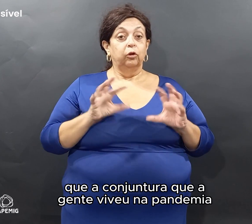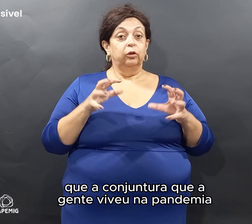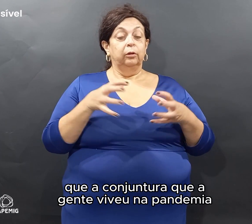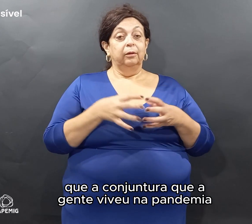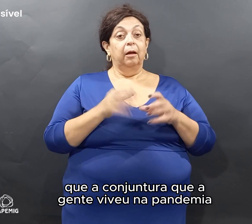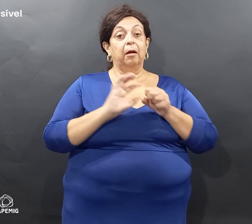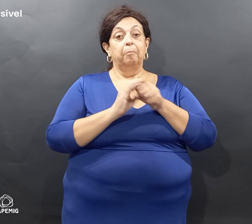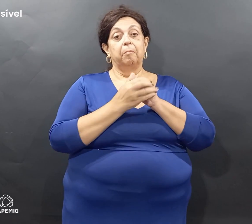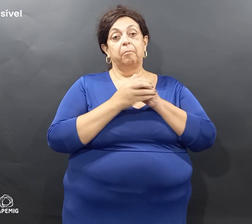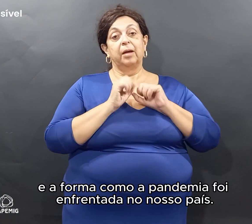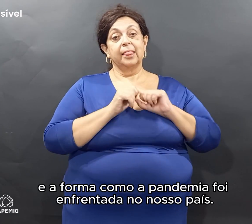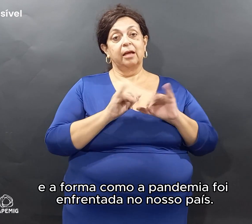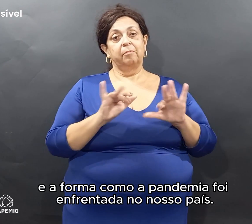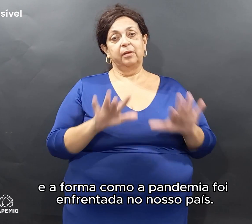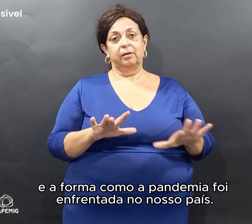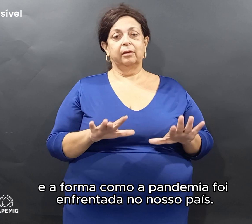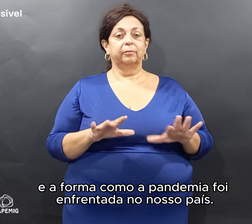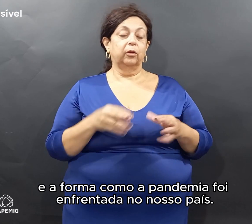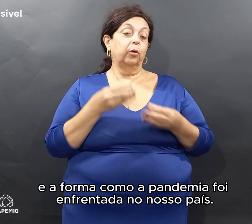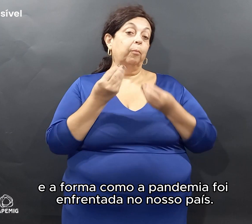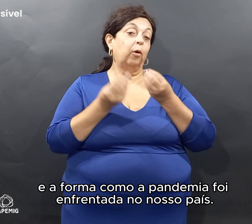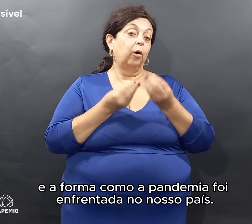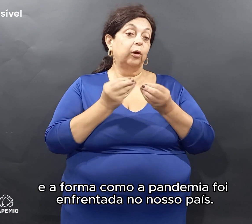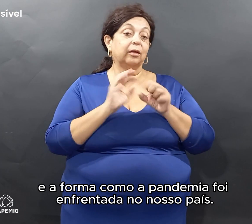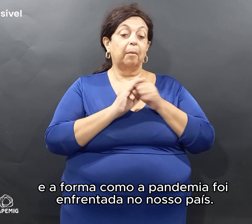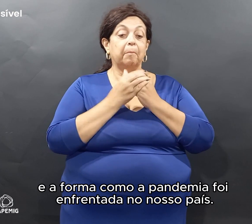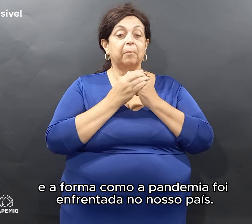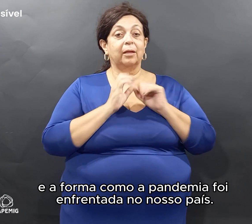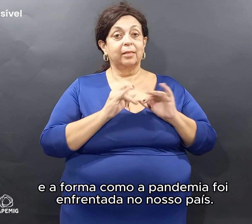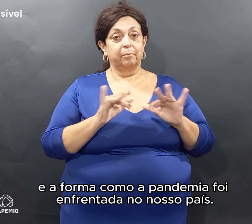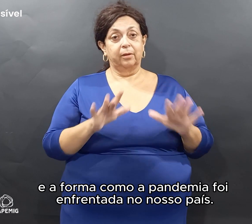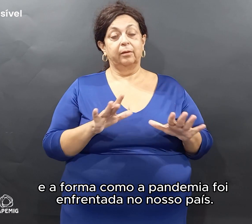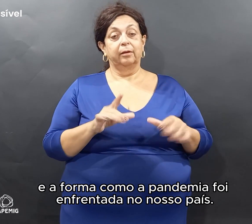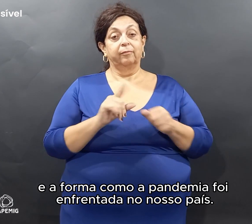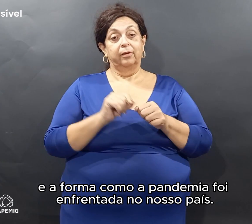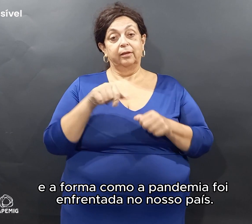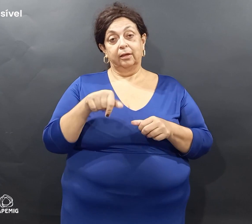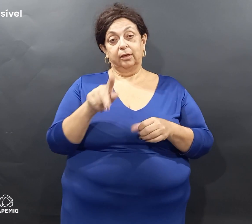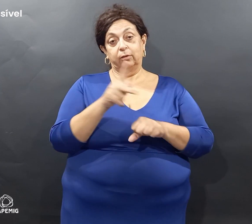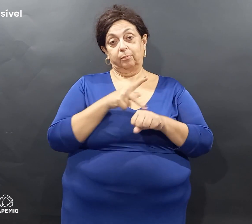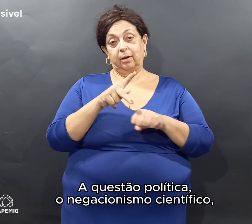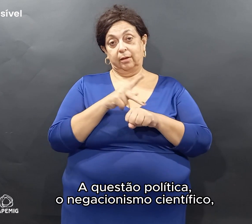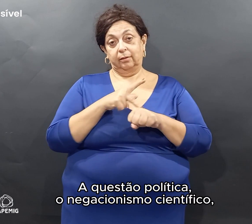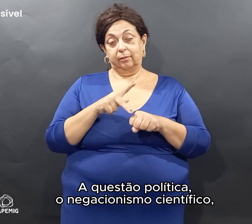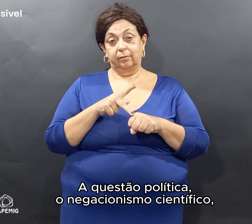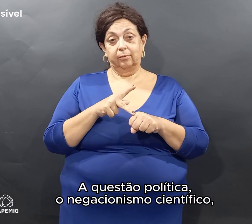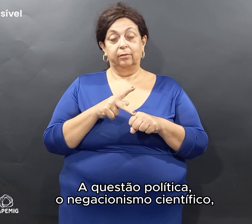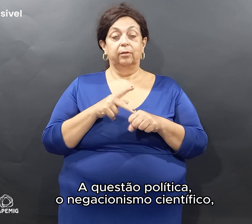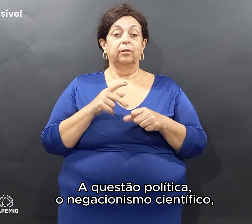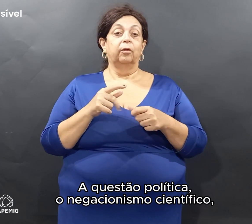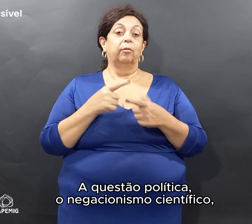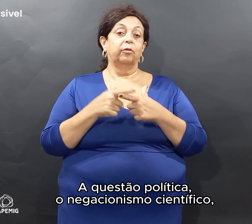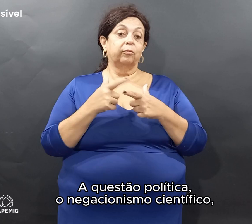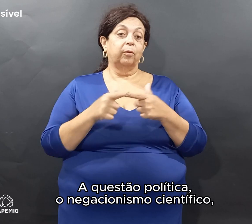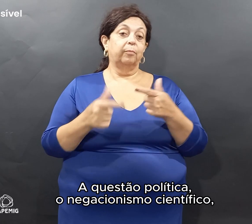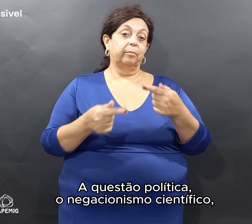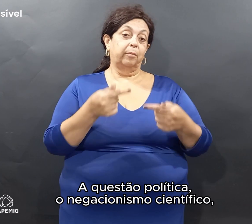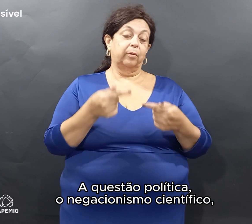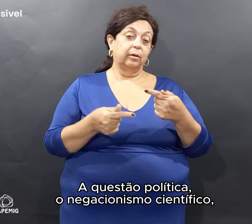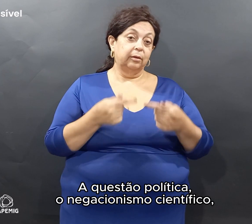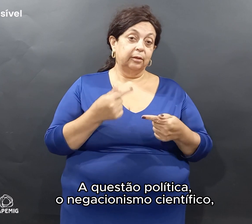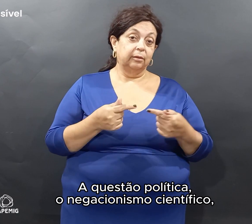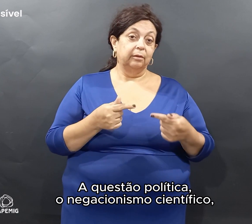na pandemia e a forma como a pandemia foi enfrentada no nosso país. A questão política,